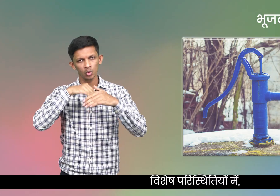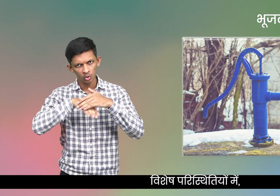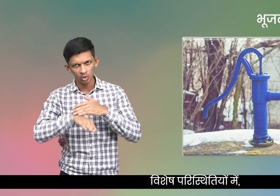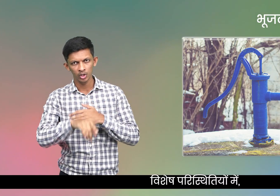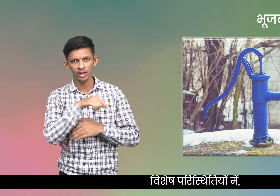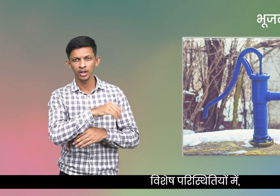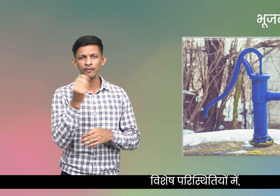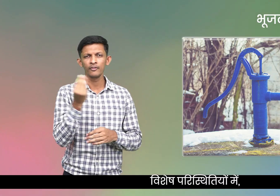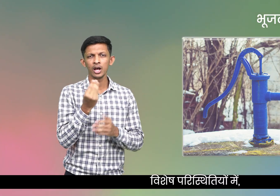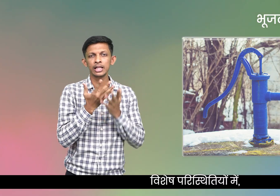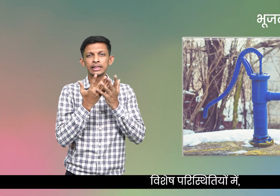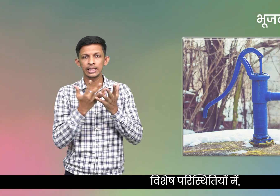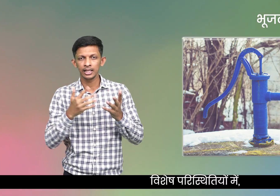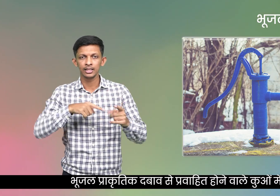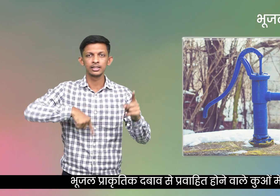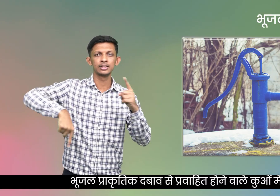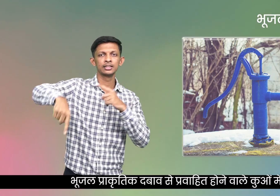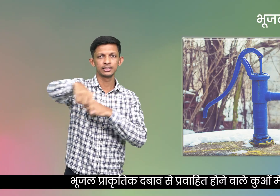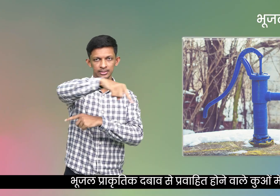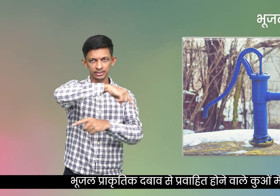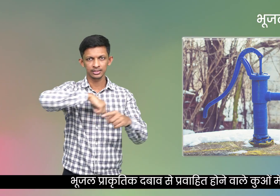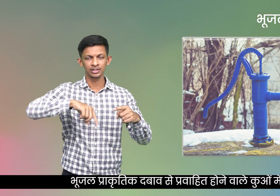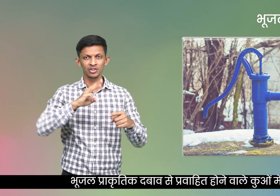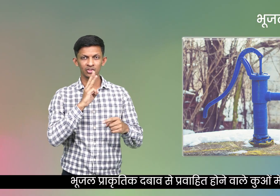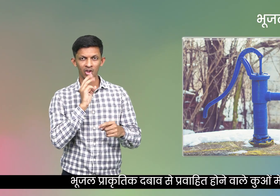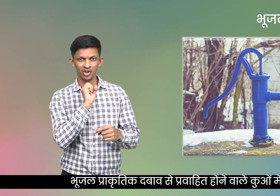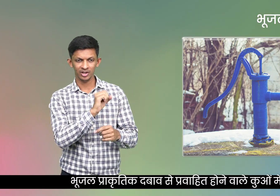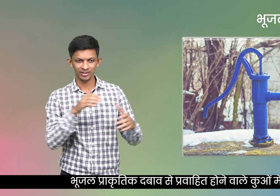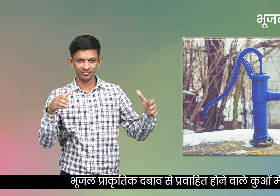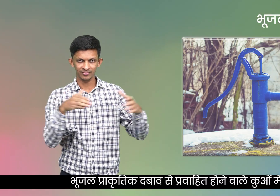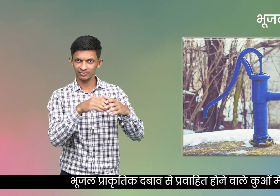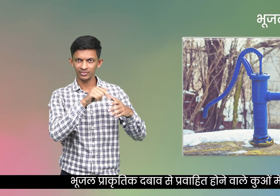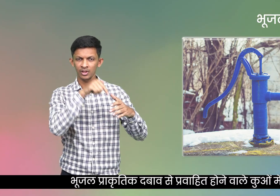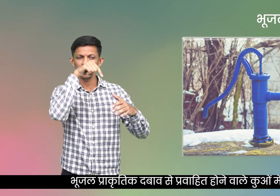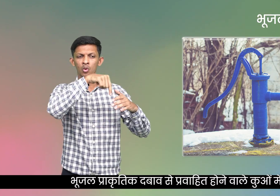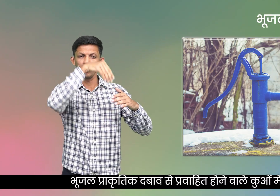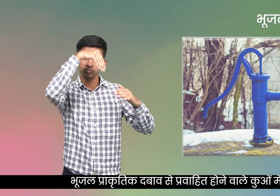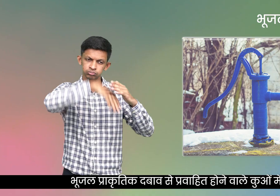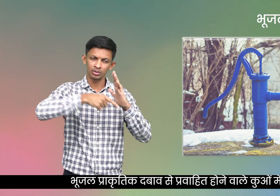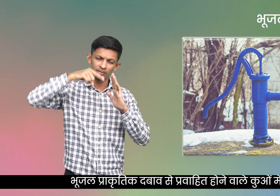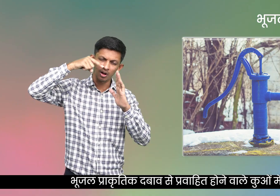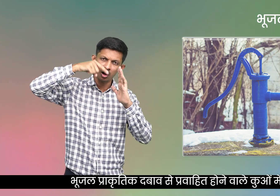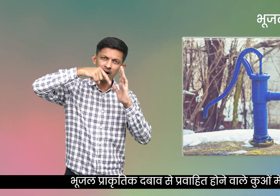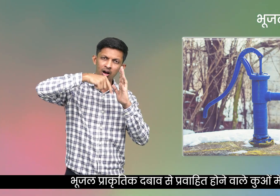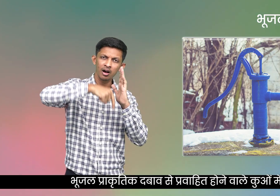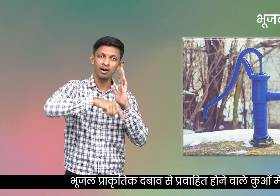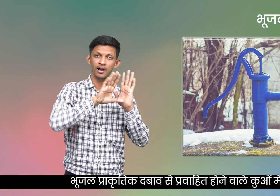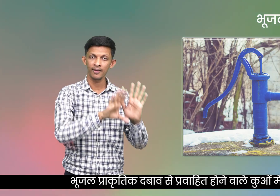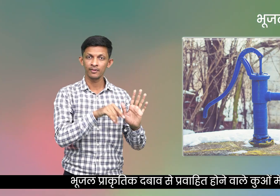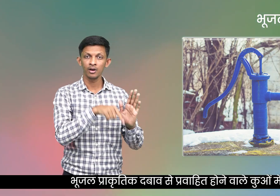विशेष परिस्थितियों में भूजल प्राकृतिक दबाव से प्रवाहित होने वाले कुओं